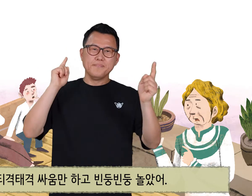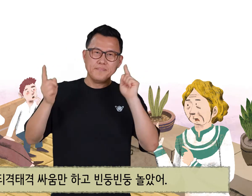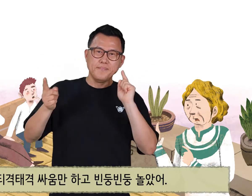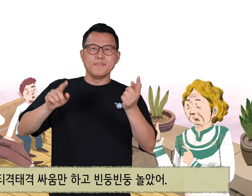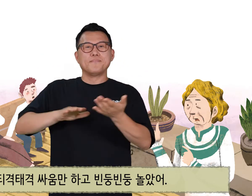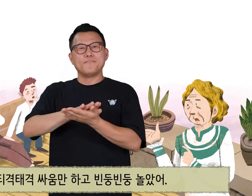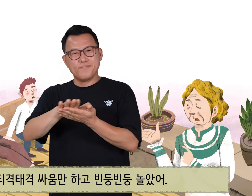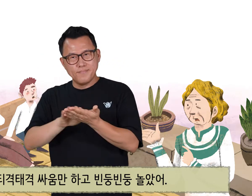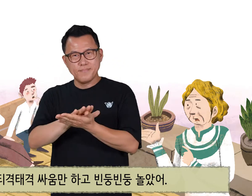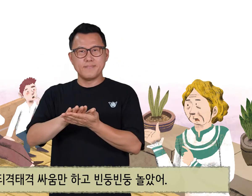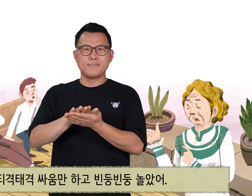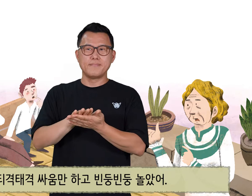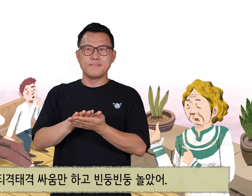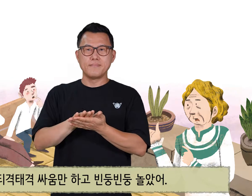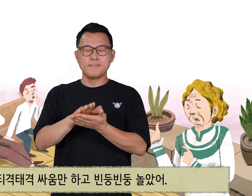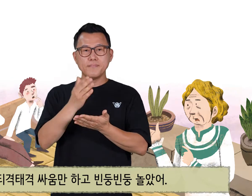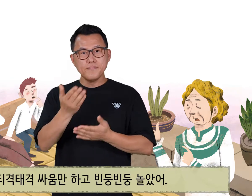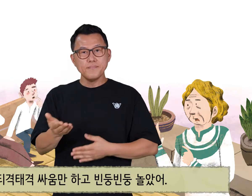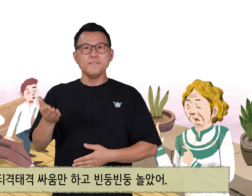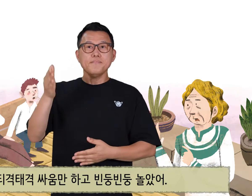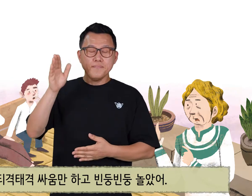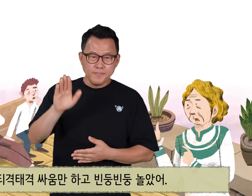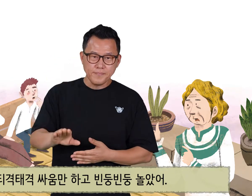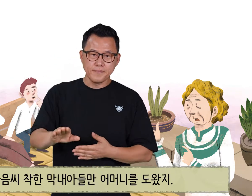하고 빈둥빈둥 놀았어.